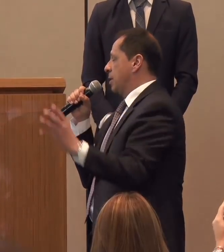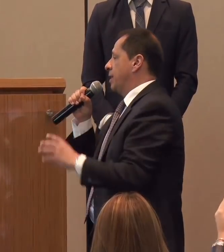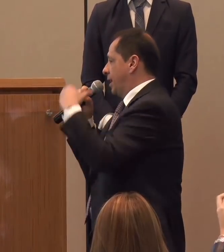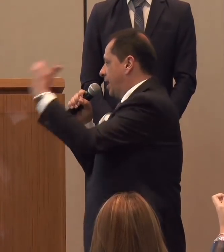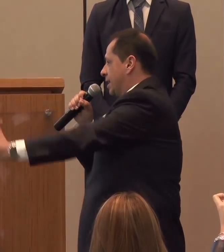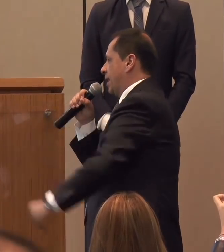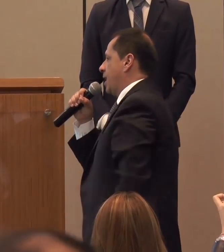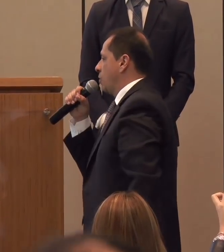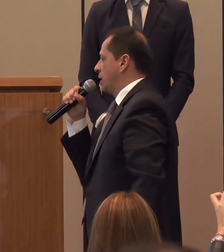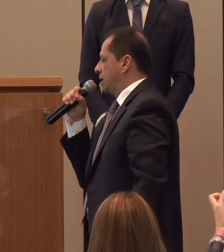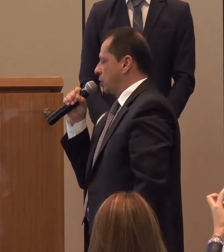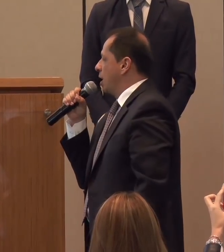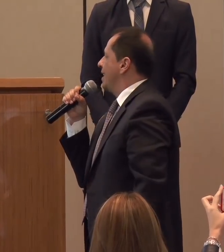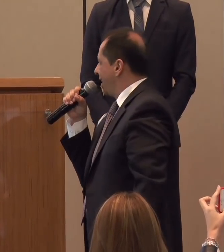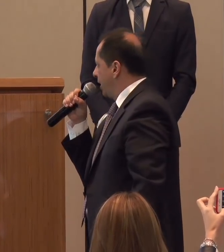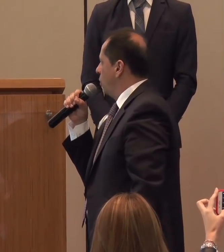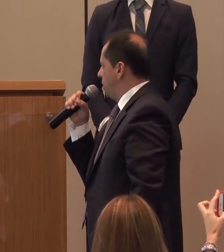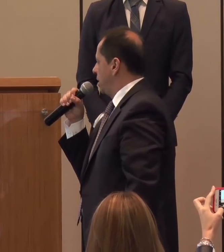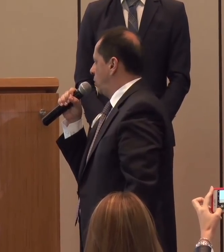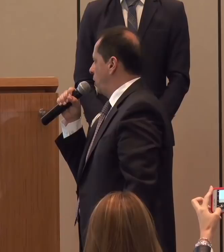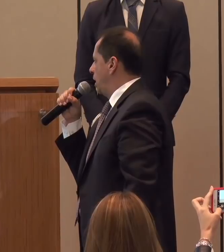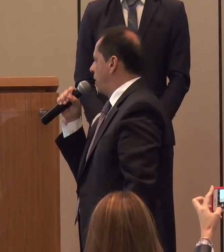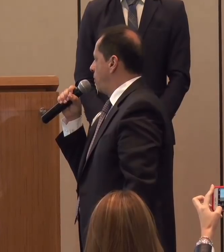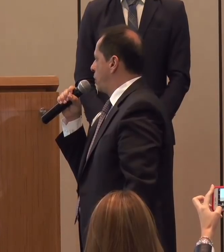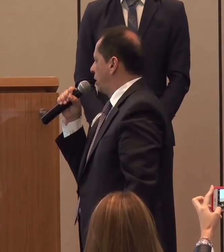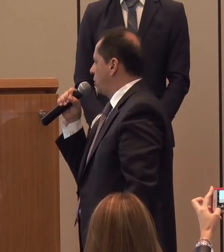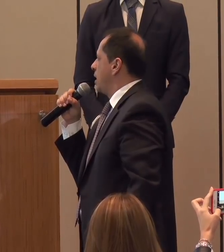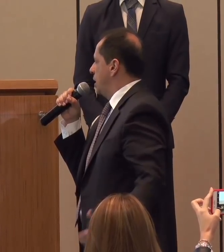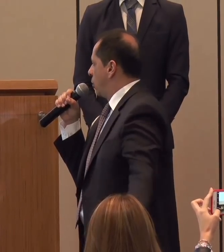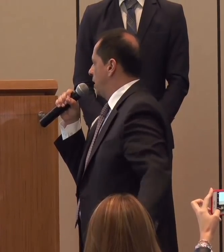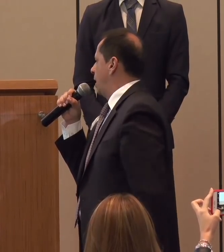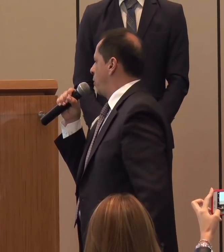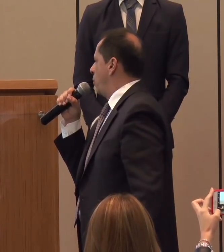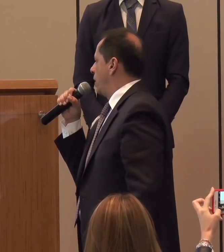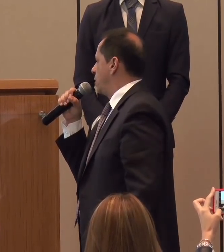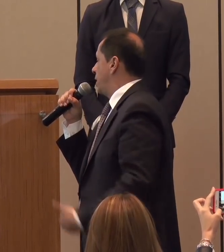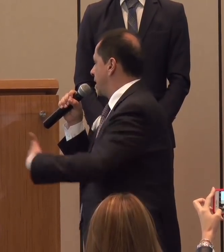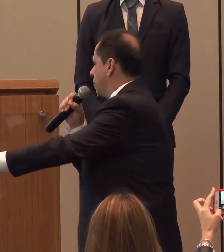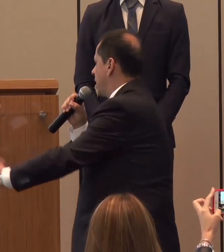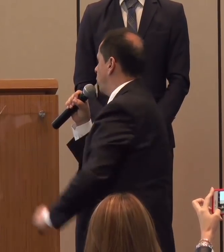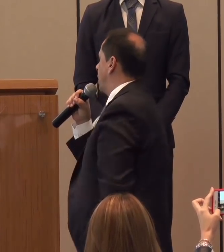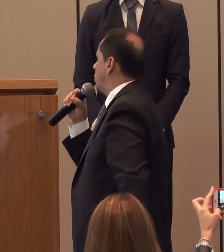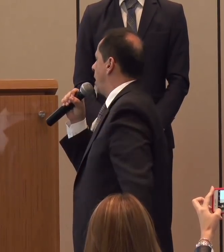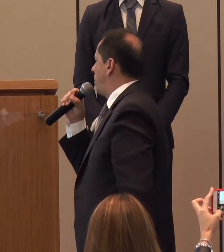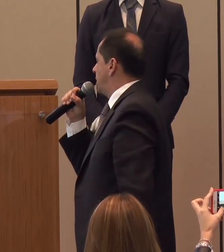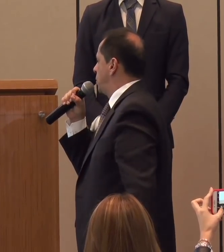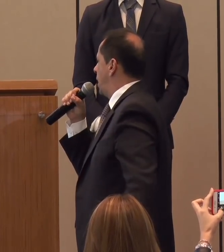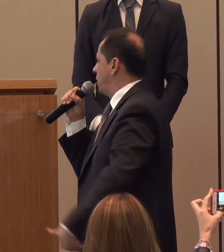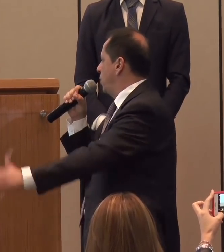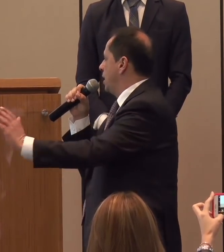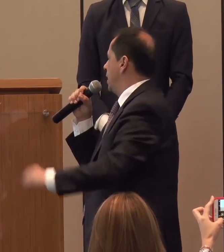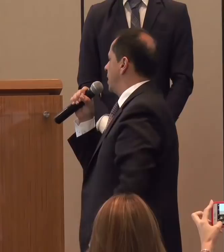y precisamente en esa tarea de concientización la región presentó en el banco de proyectos y el comité aprobó eso y estaremos ejecutando